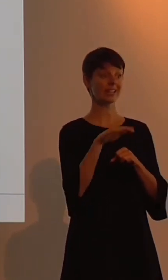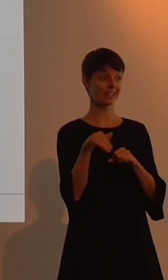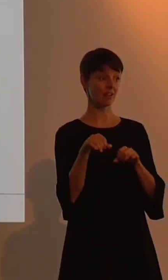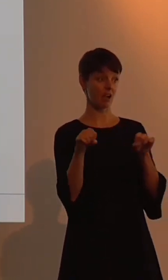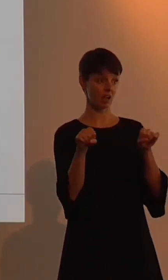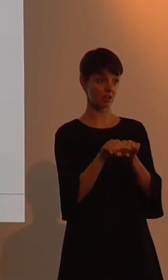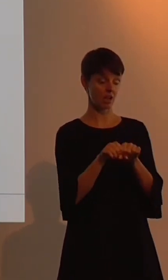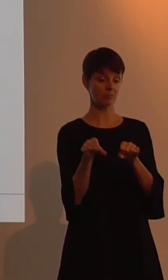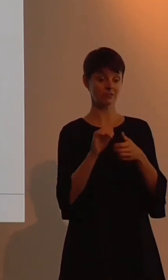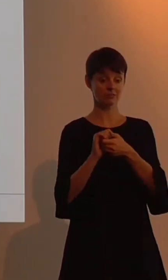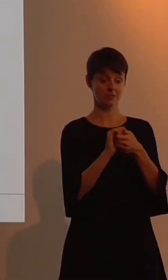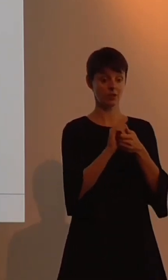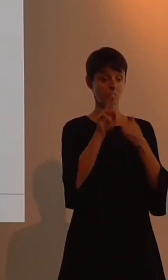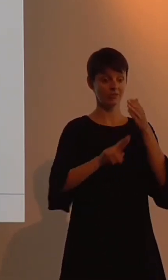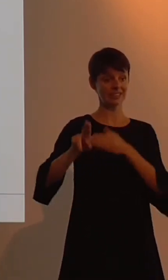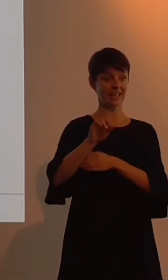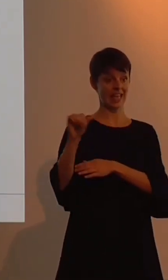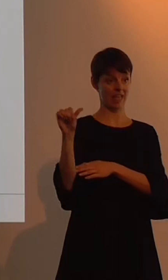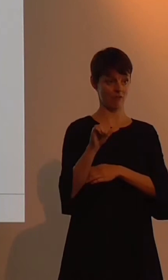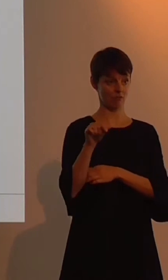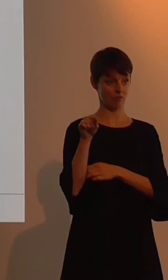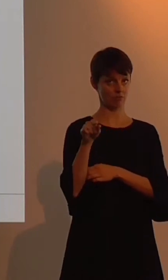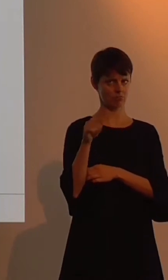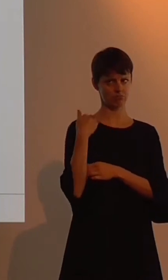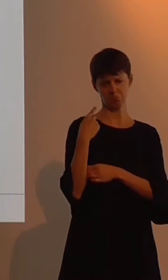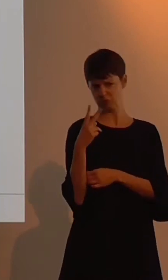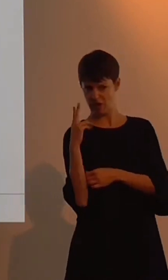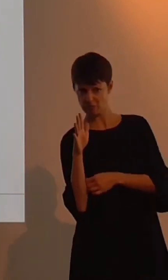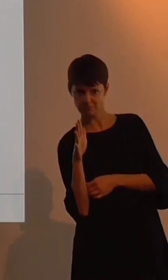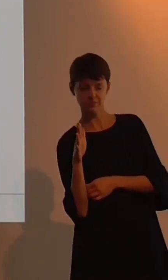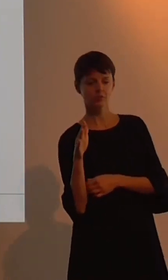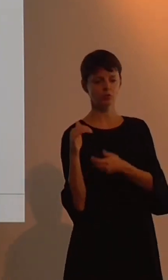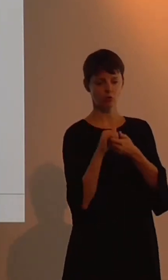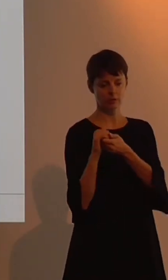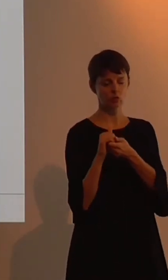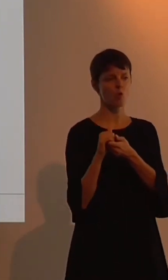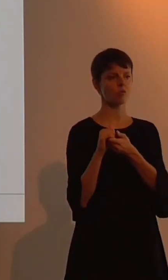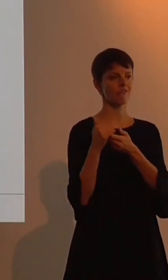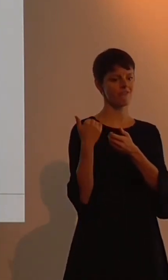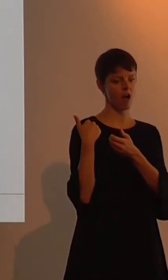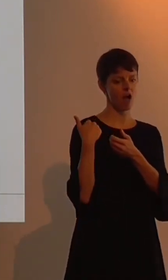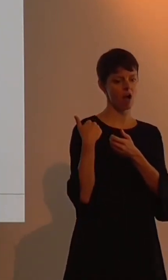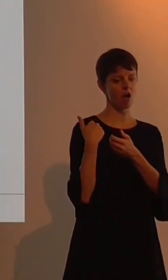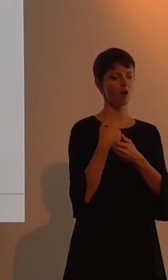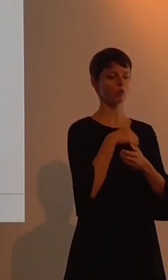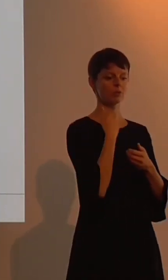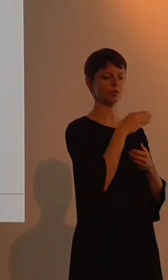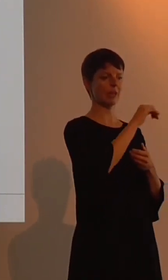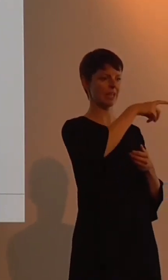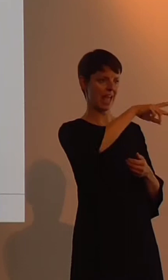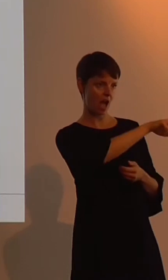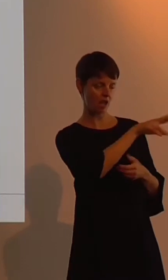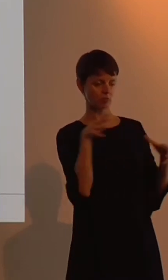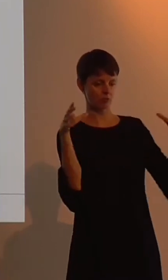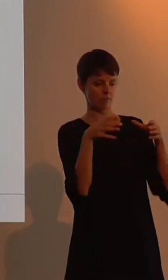der Aufzählung habe ich jetzt schon mal rausgenommen Sport, weil das können Sie auch, wir haben einen wieder Sportrechte. Die Champions